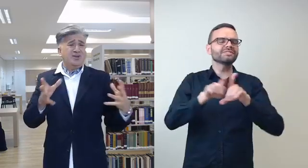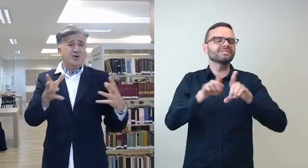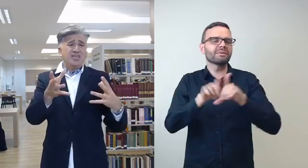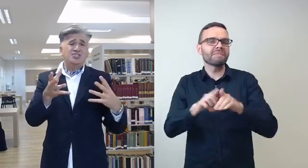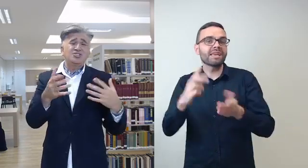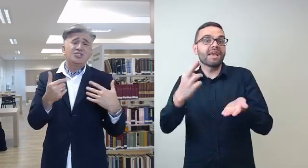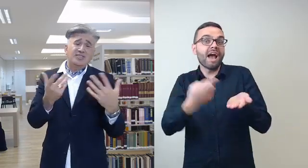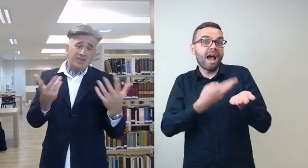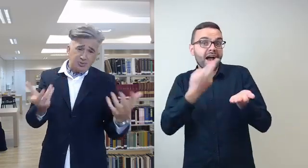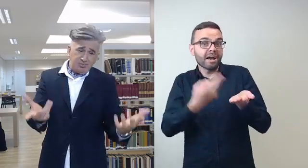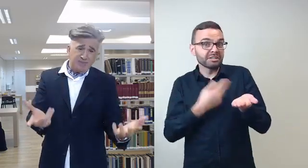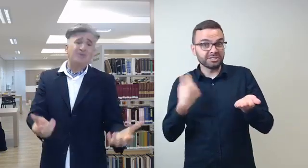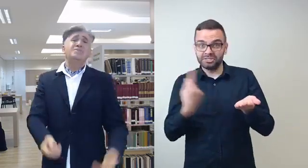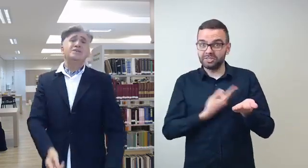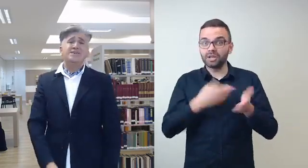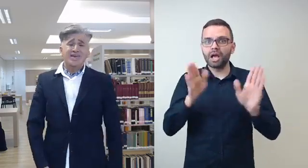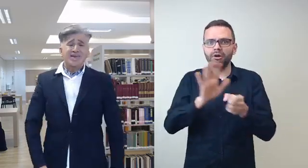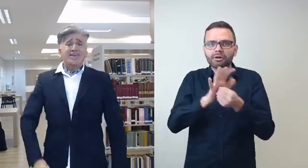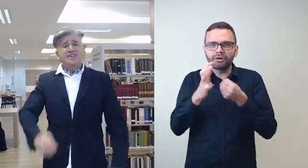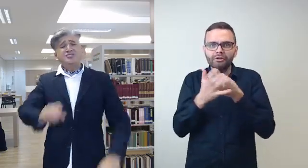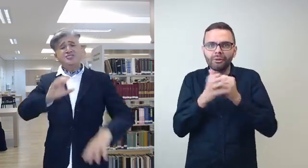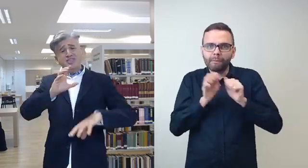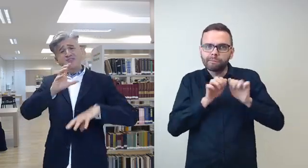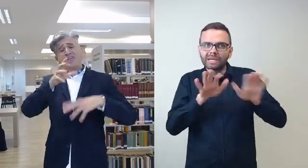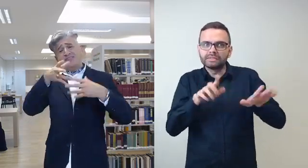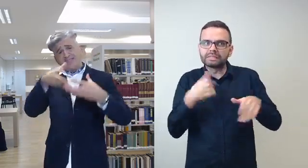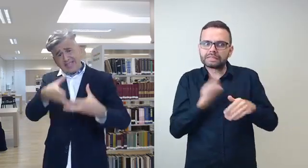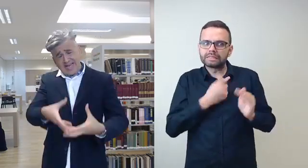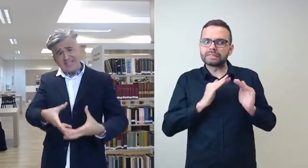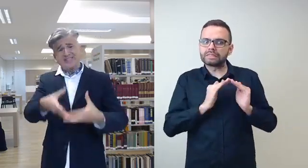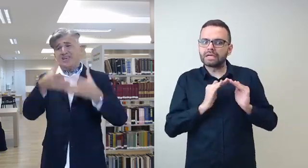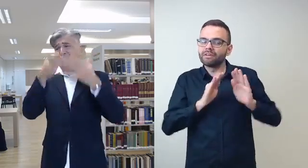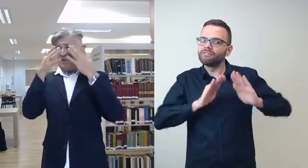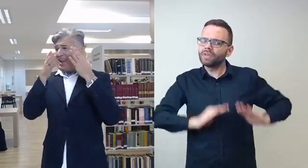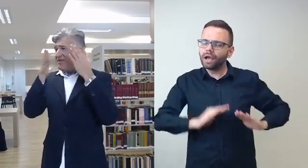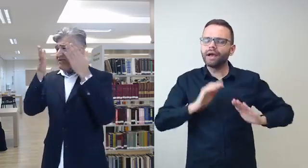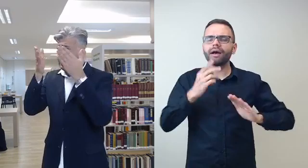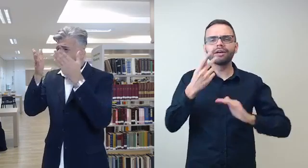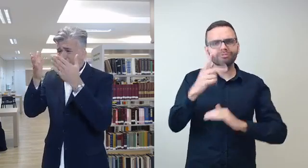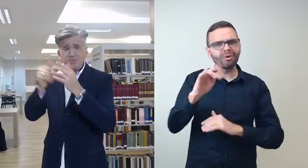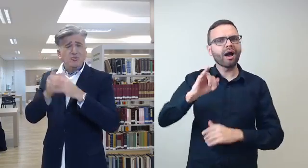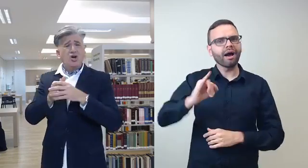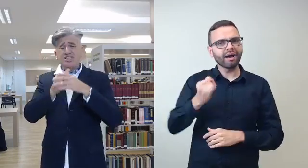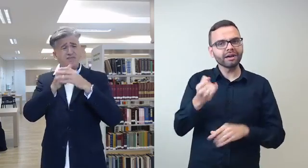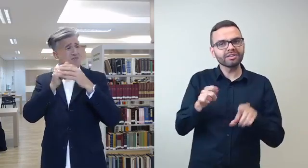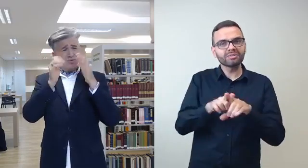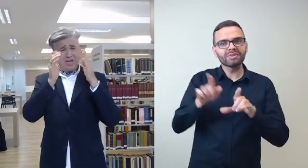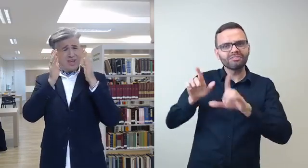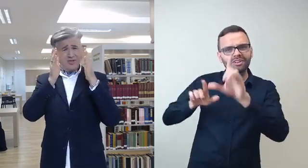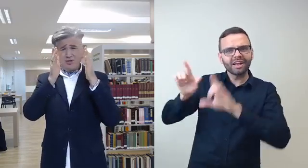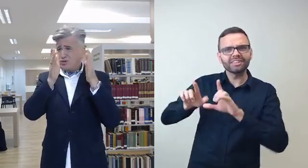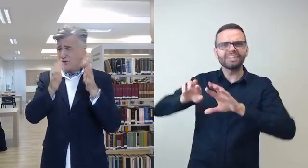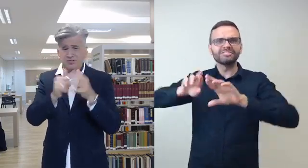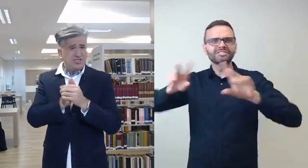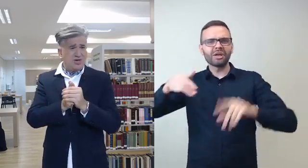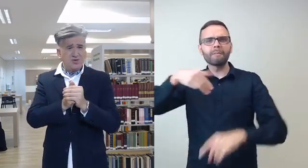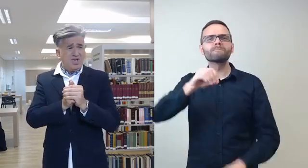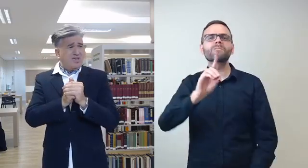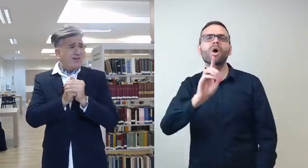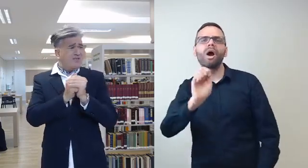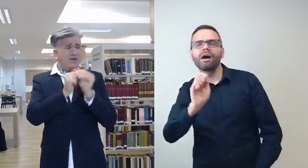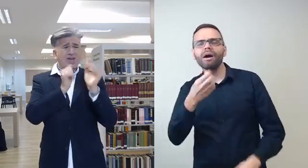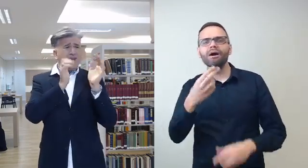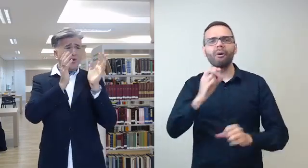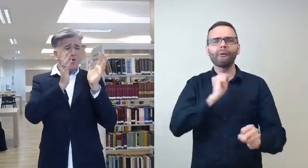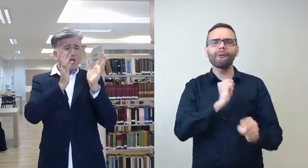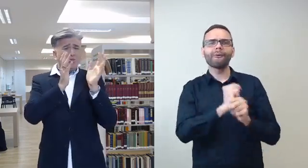revistas. Agora que a gente está em tempo de pandemia, que a gente tem que ficar dentro de casa, vai lá ver um canal de moda, vai ver um canal de construção, vai